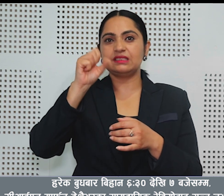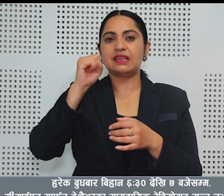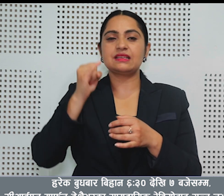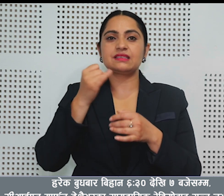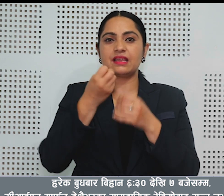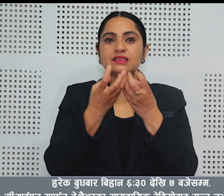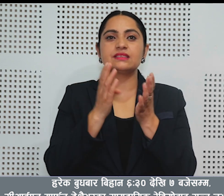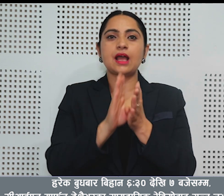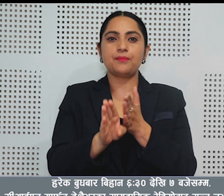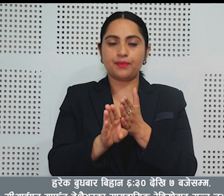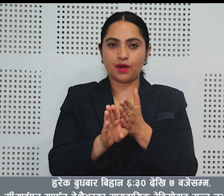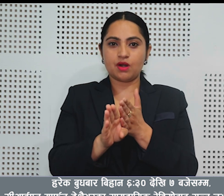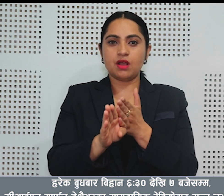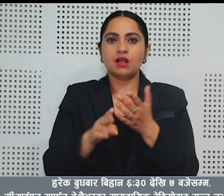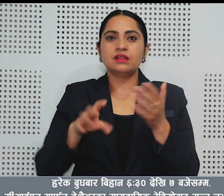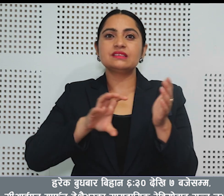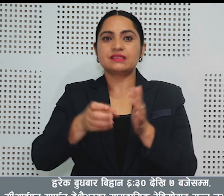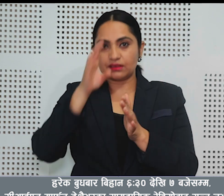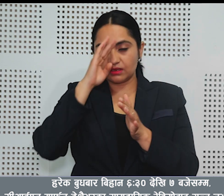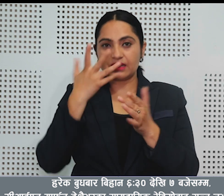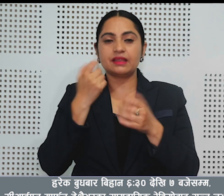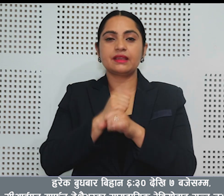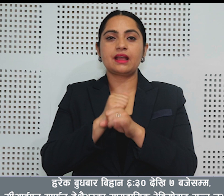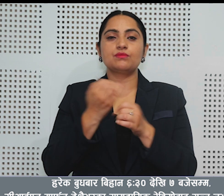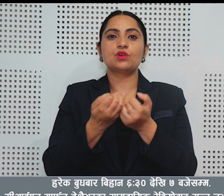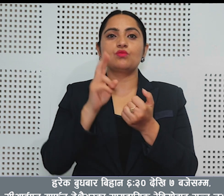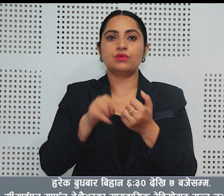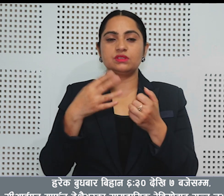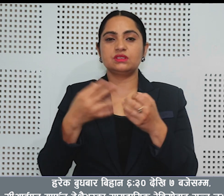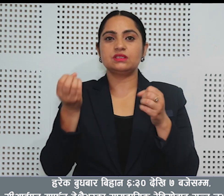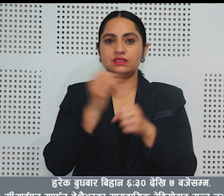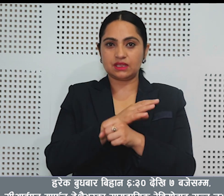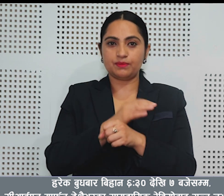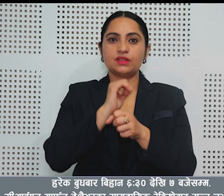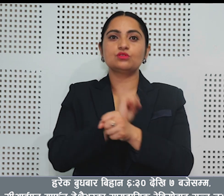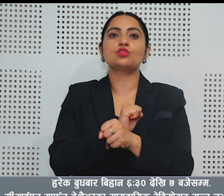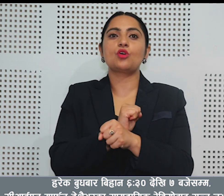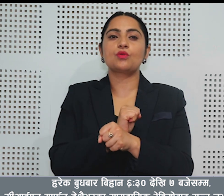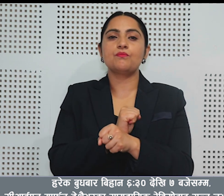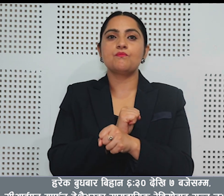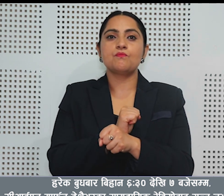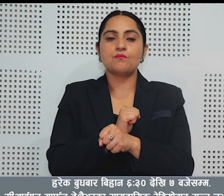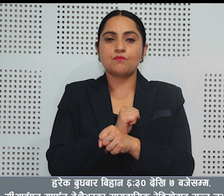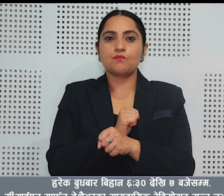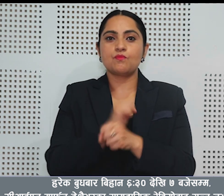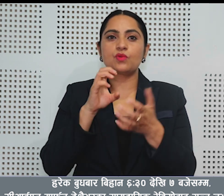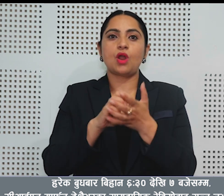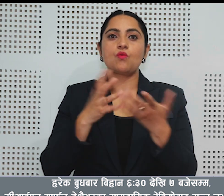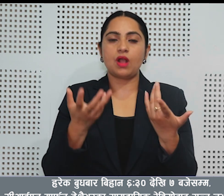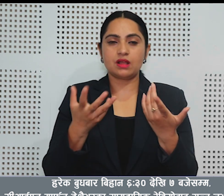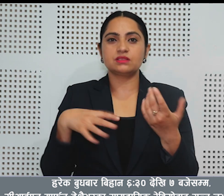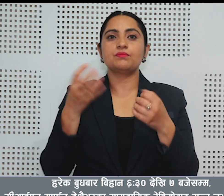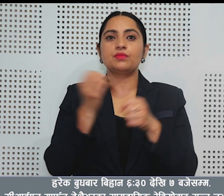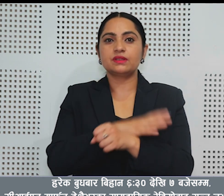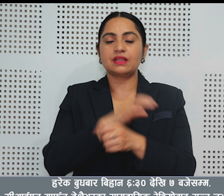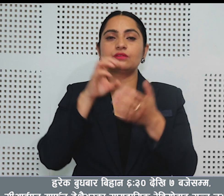दृष्टिकोणबाट प्रतिकार्य गर्न स्थानीय सरकारले के कदम चाल्नु पर्ला? अब सबैभन्दा जोखिम त्यो ठाउँको जोखिमपूर्ण वर्गमा सुत्केरी त्यो